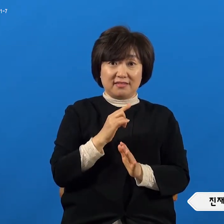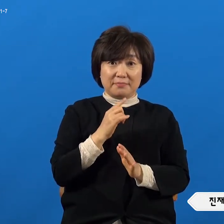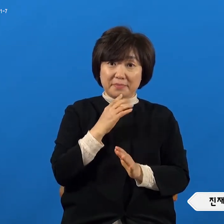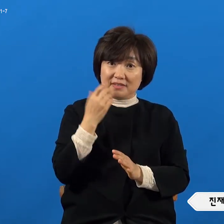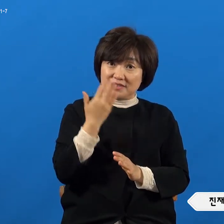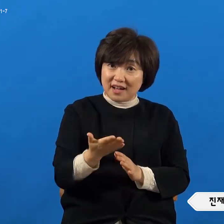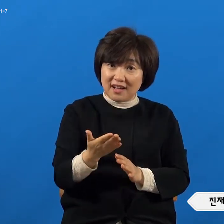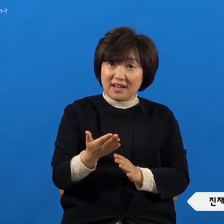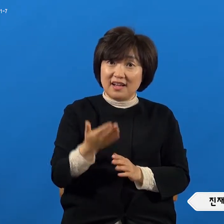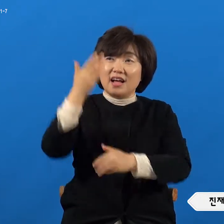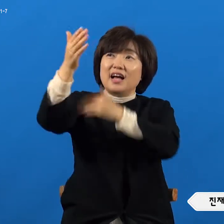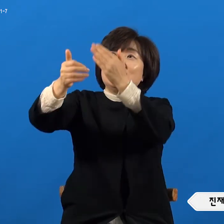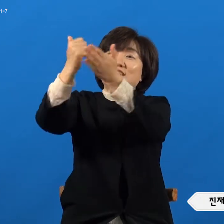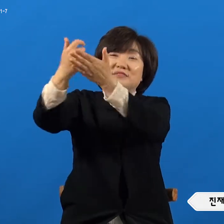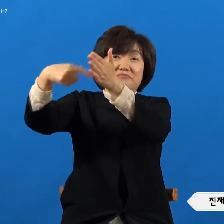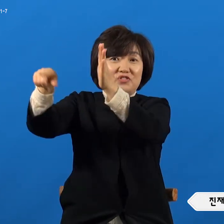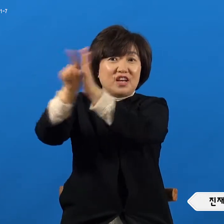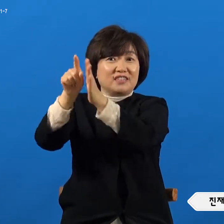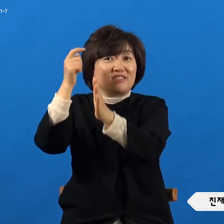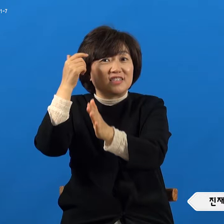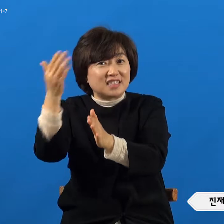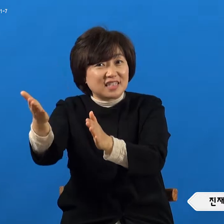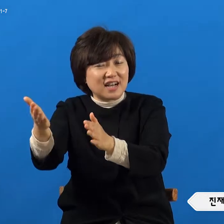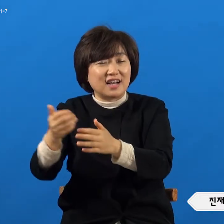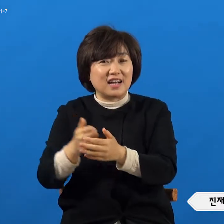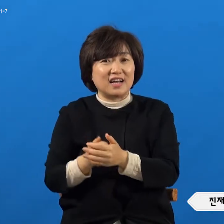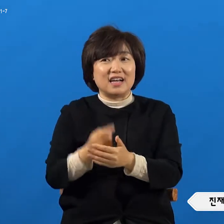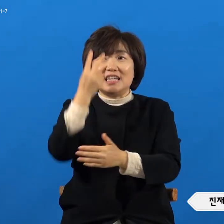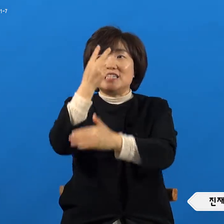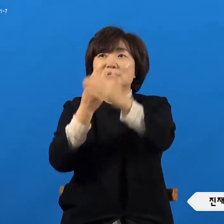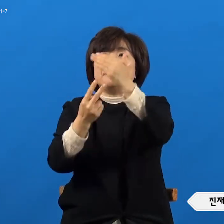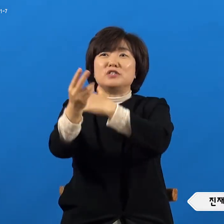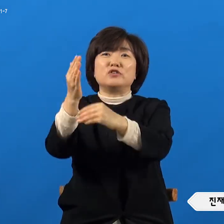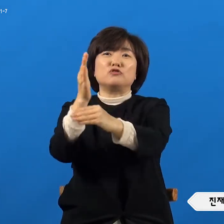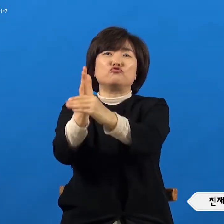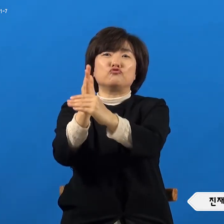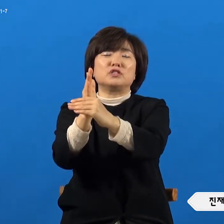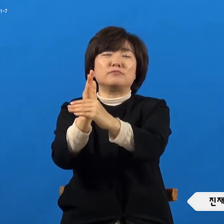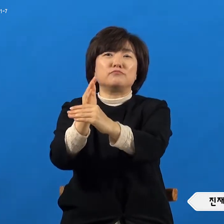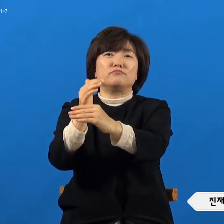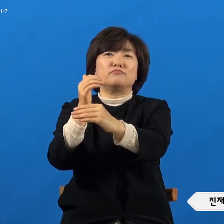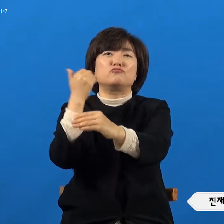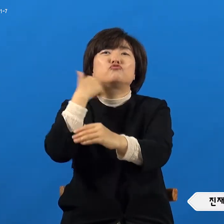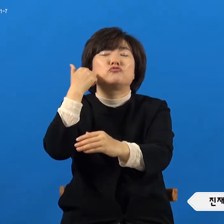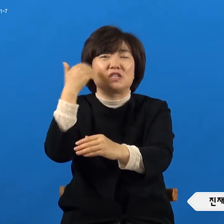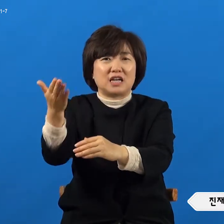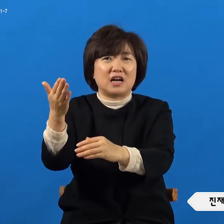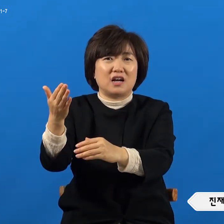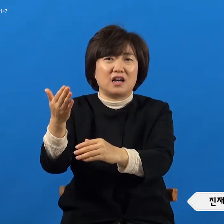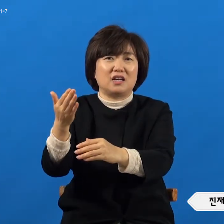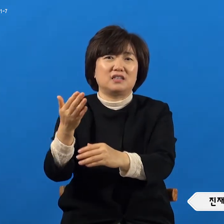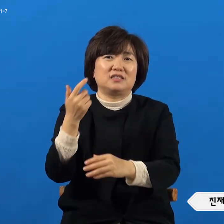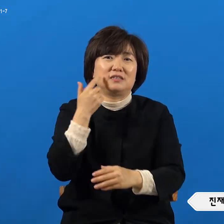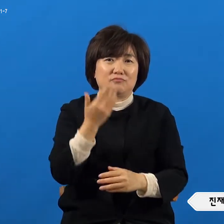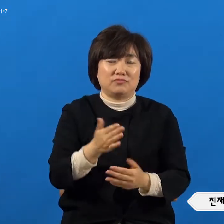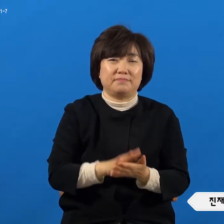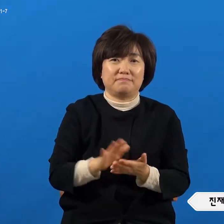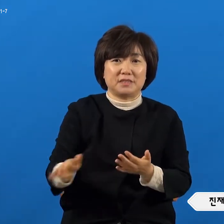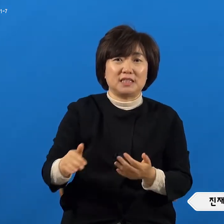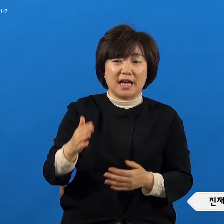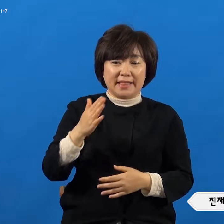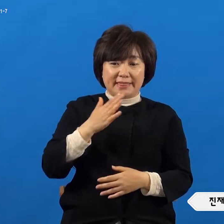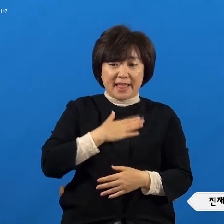아니면 하나님을 위한 것인가? 누가 이 비전의 중심이 되고 있는가? 라는 질문을 던져봅니다.